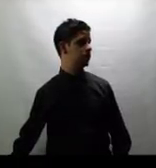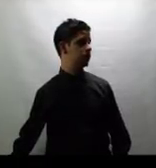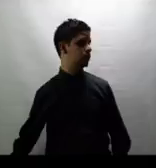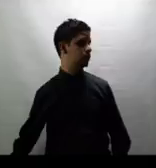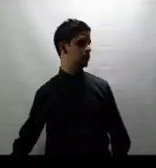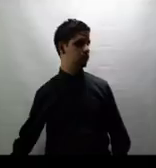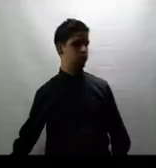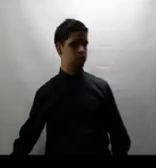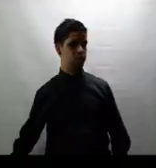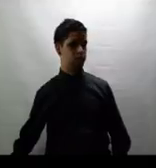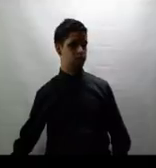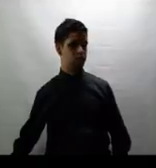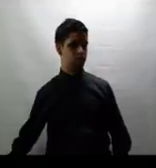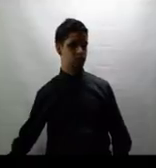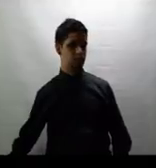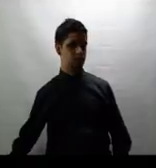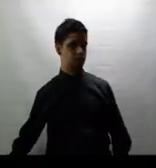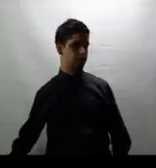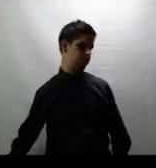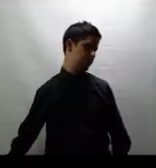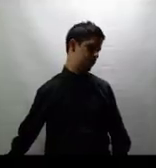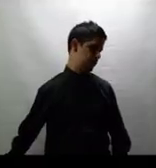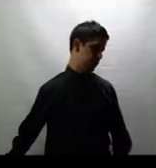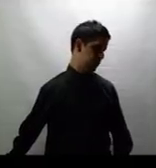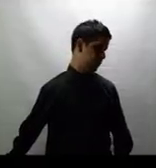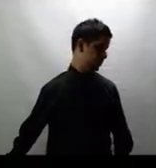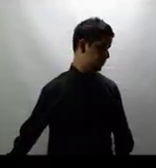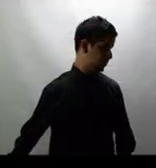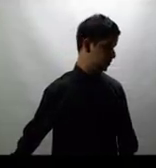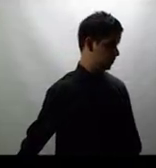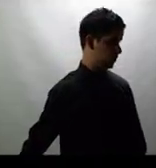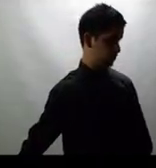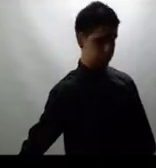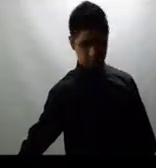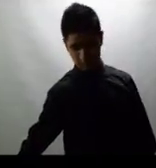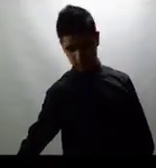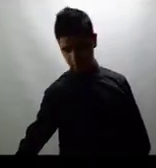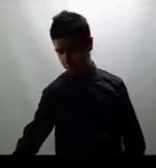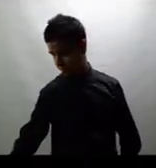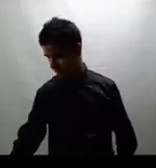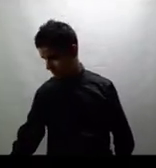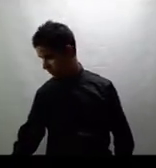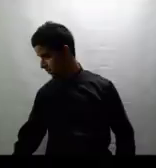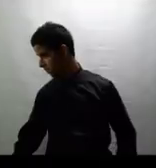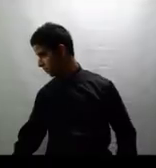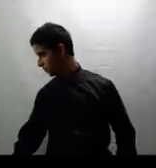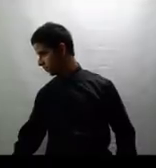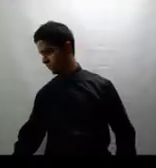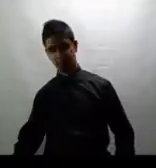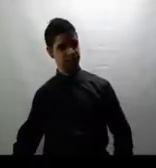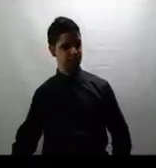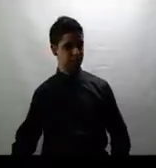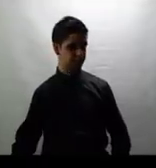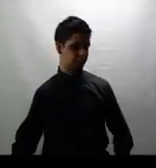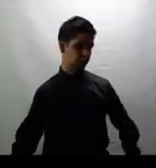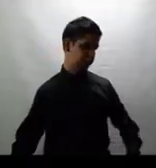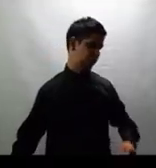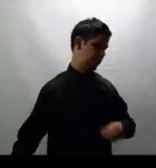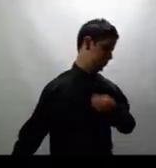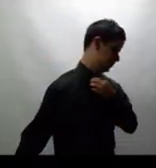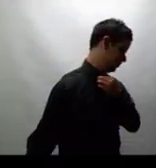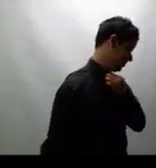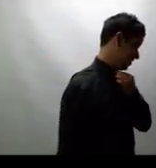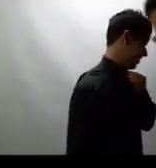o cubriendo donde quiera que estés por radio 870 m televisión 31.4